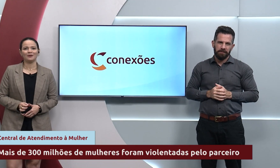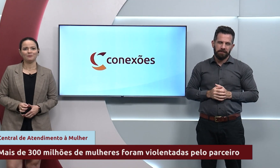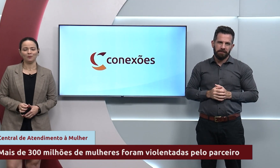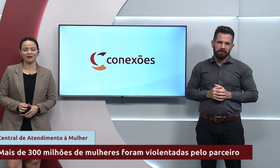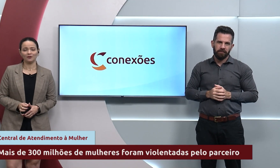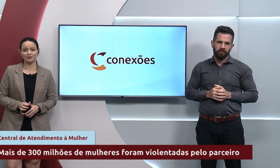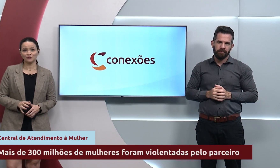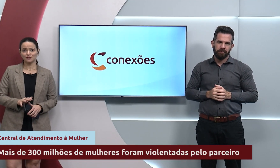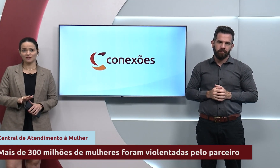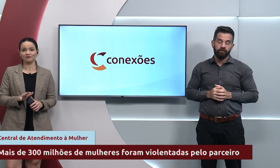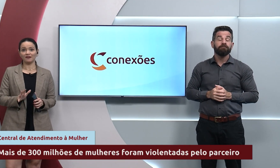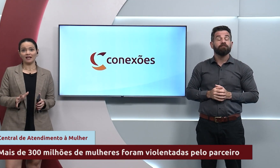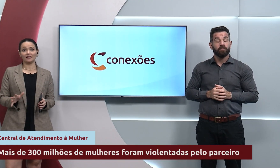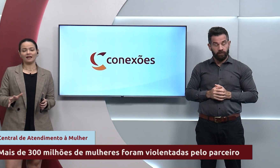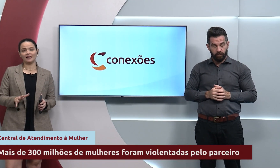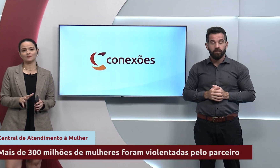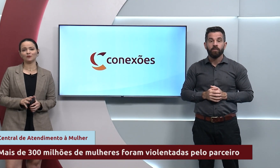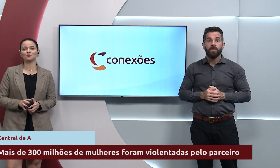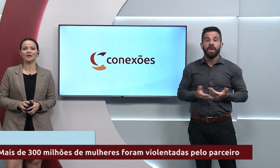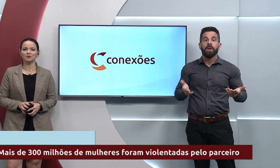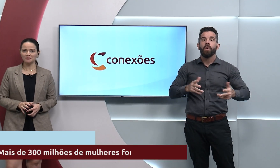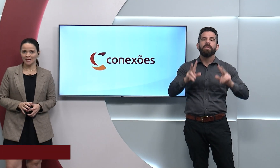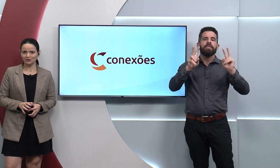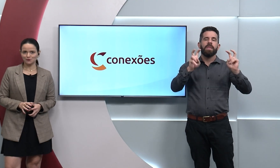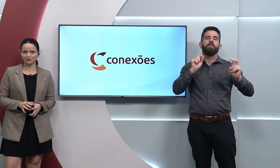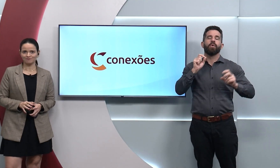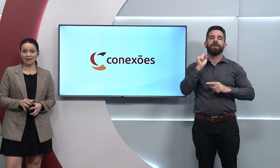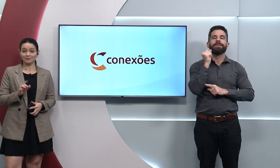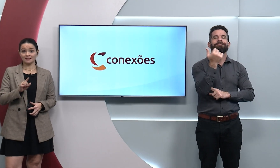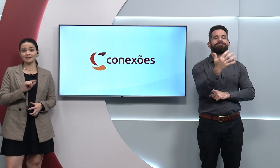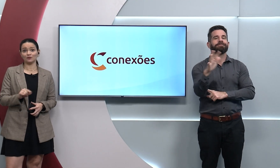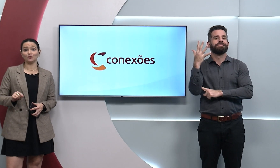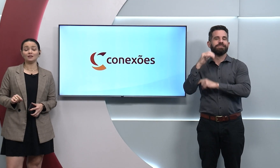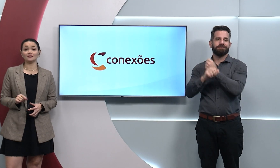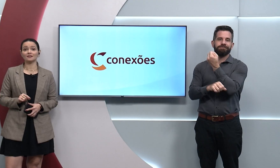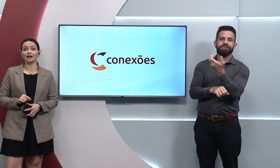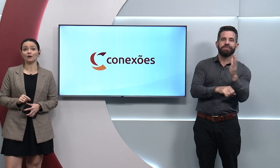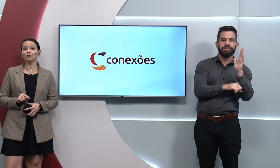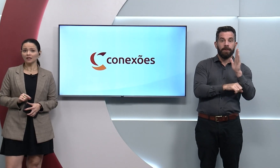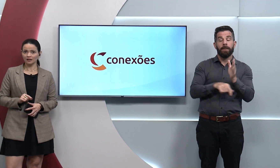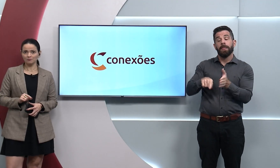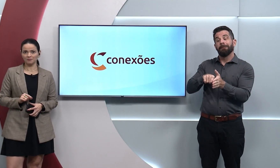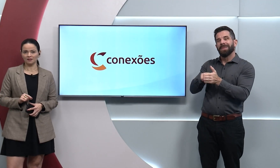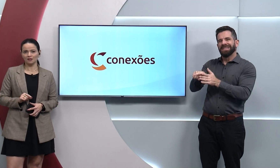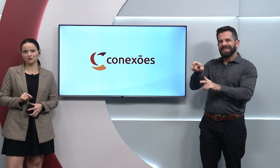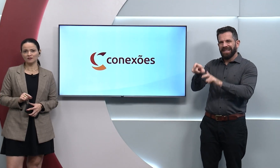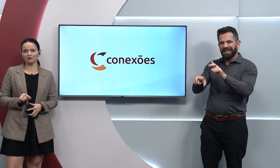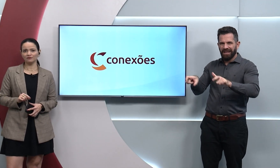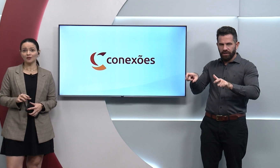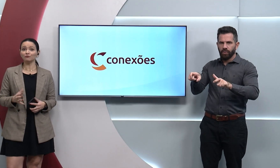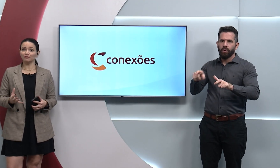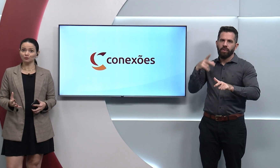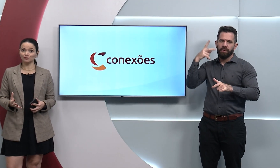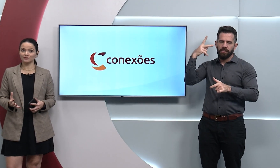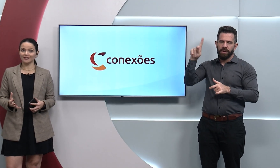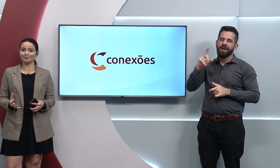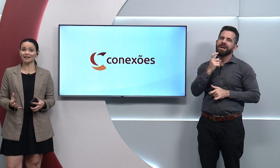Bom, agora a gente fala a respeito de meio ambiente. Pesquisadores da Unicamp desenvolveram filtros capazes